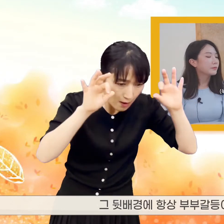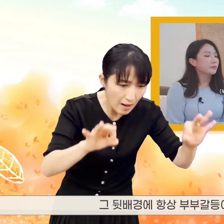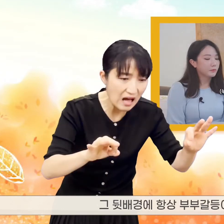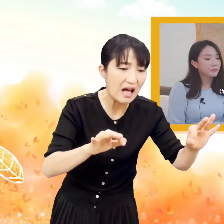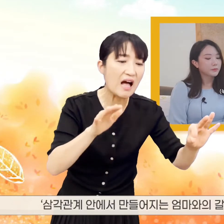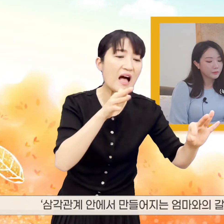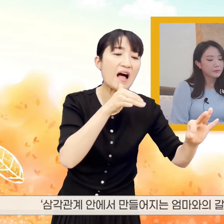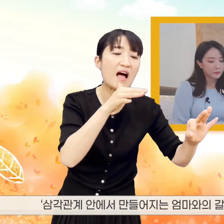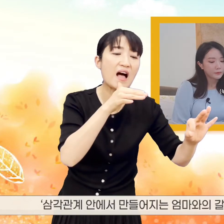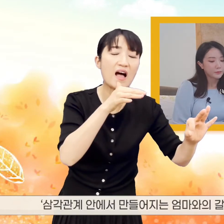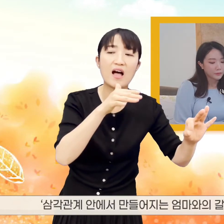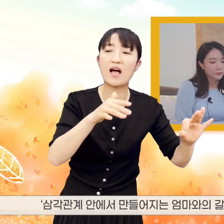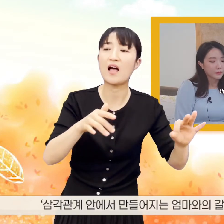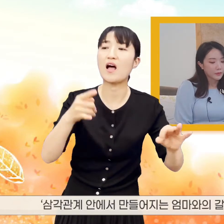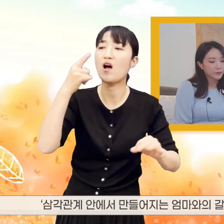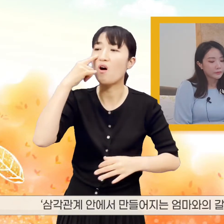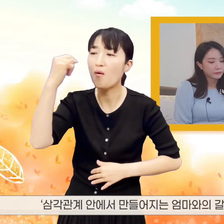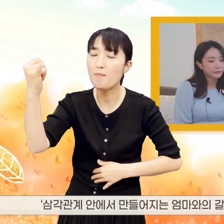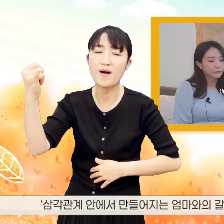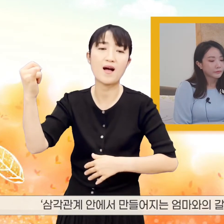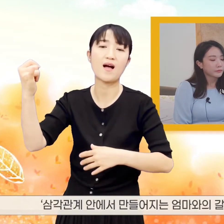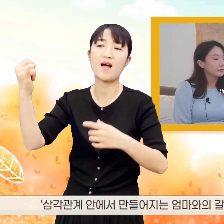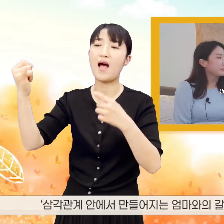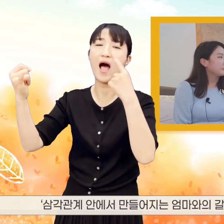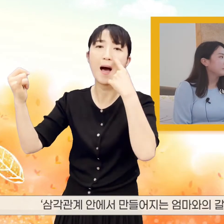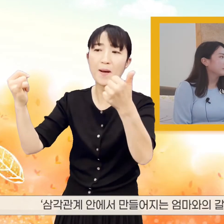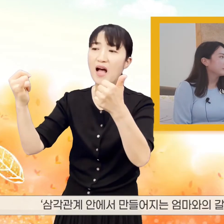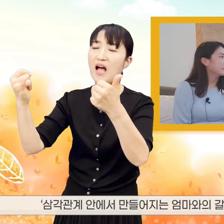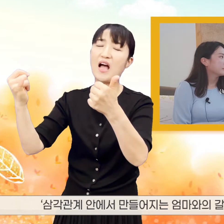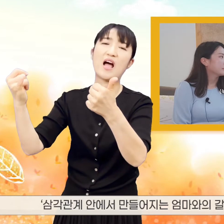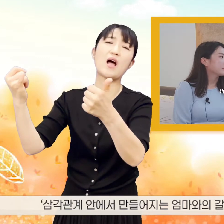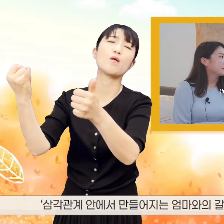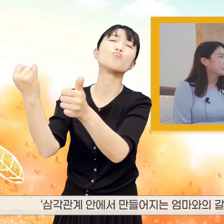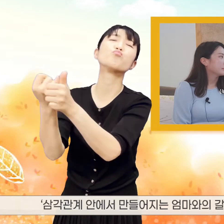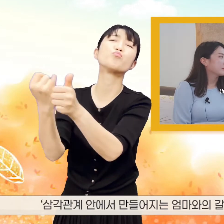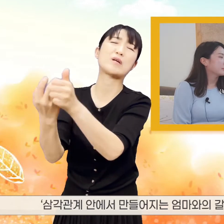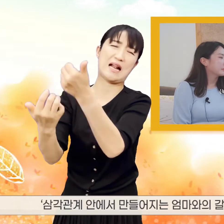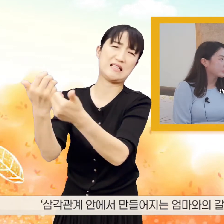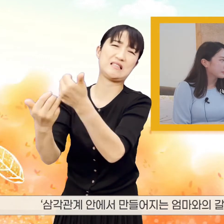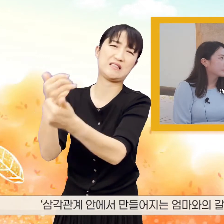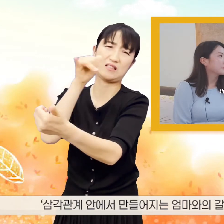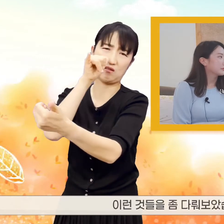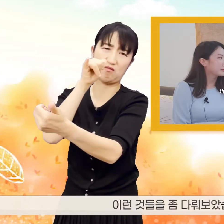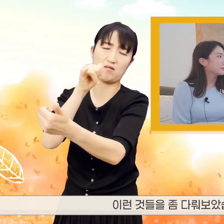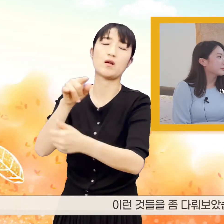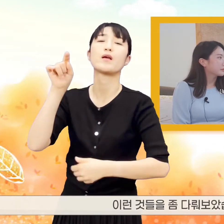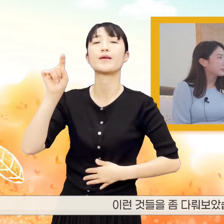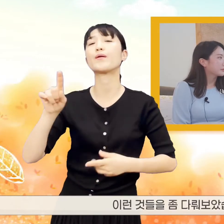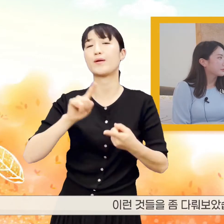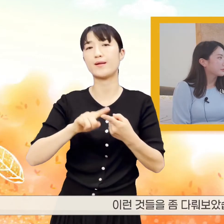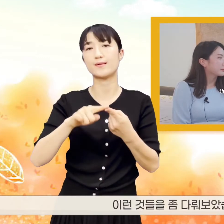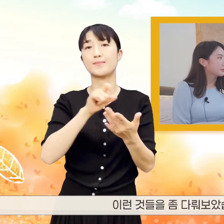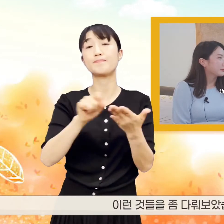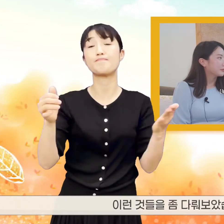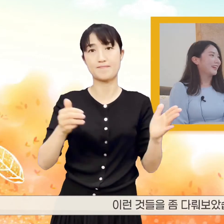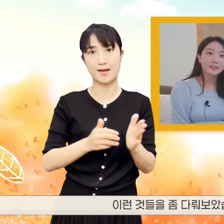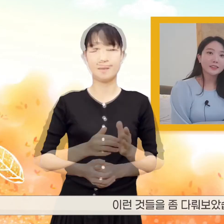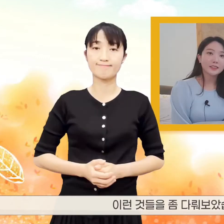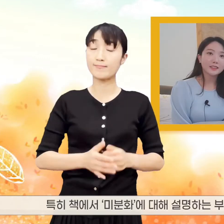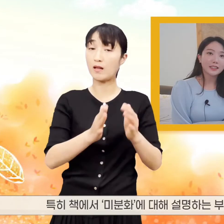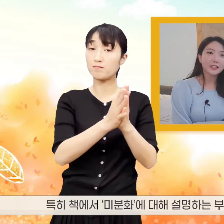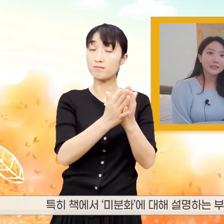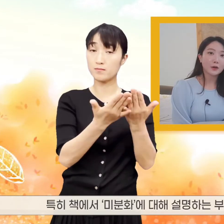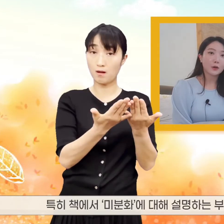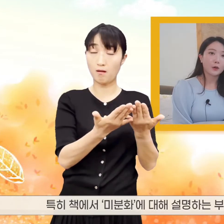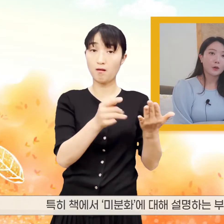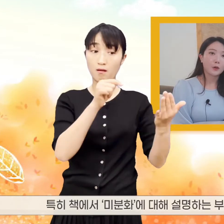있어요. 그래서 삼각관계 안에서 만들어지는 엄마와의 갈등은 어떤 것이 있는가, 이런 것들을 좀 다뤄봤습니다.